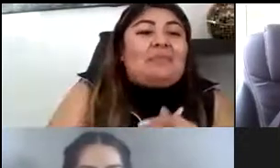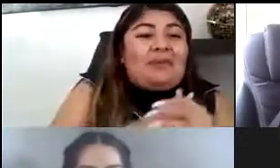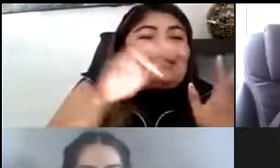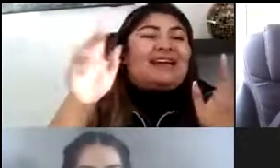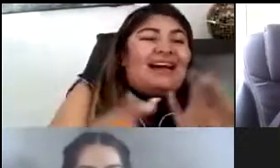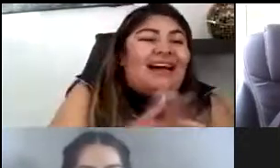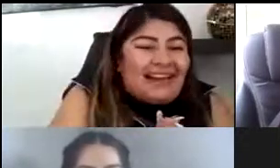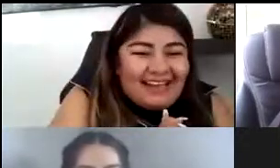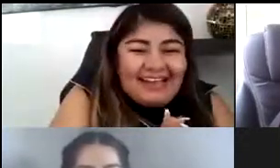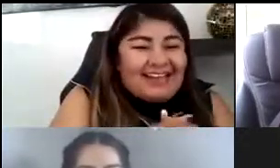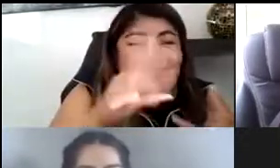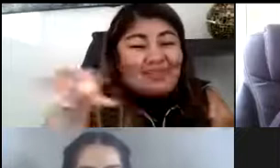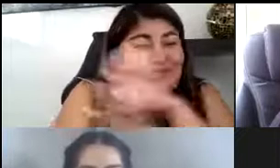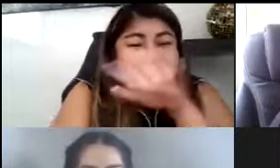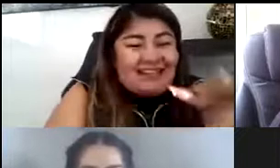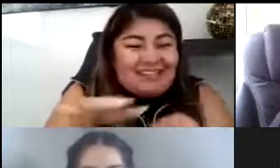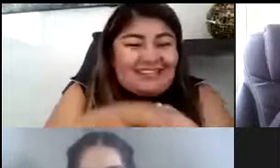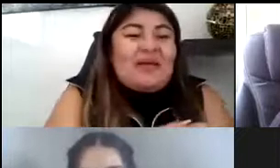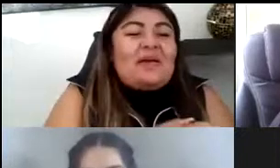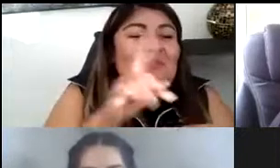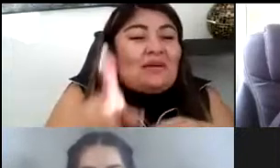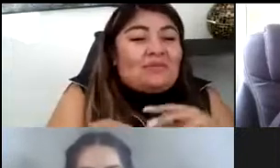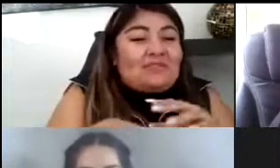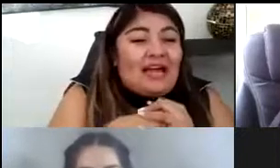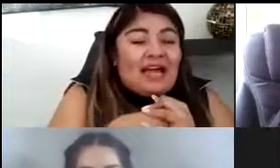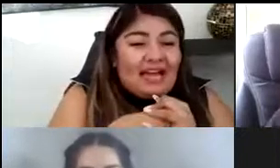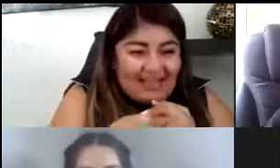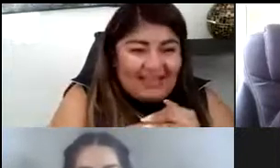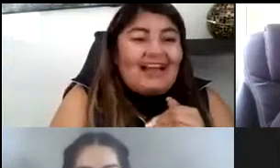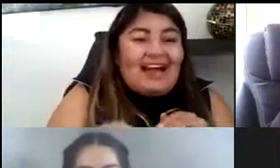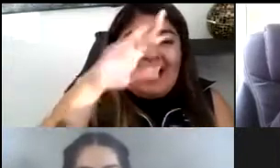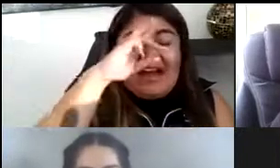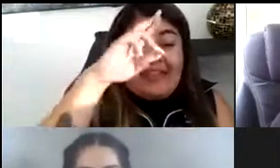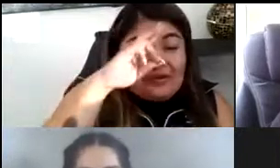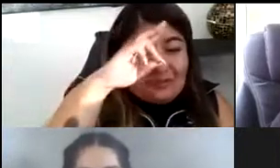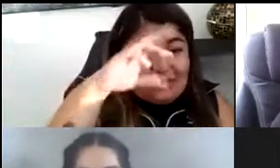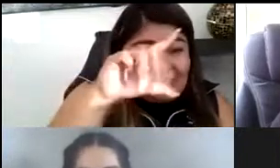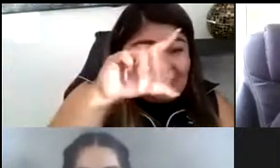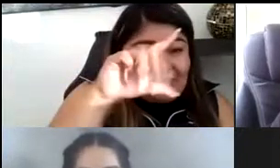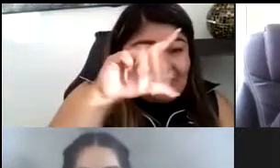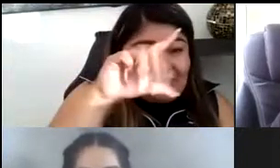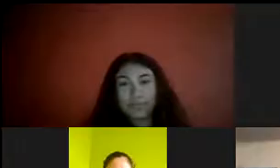Ali, vamos a... Es que te me pierdes. Vamos a dar un